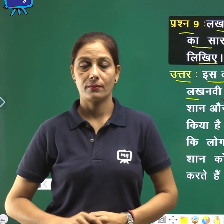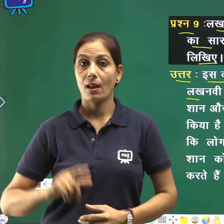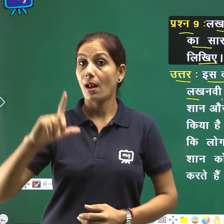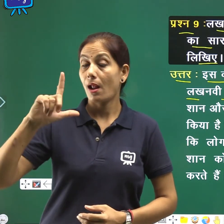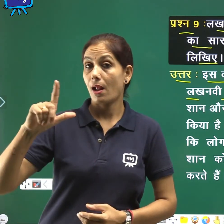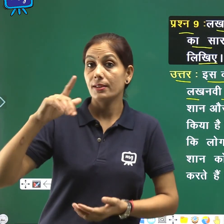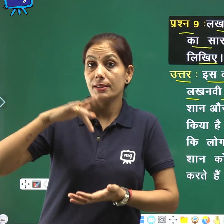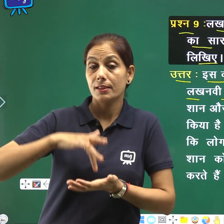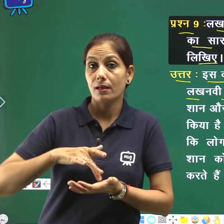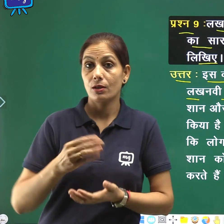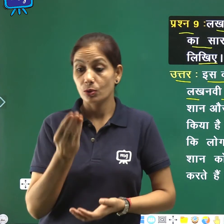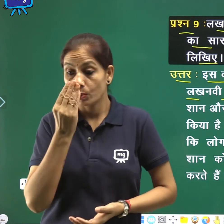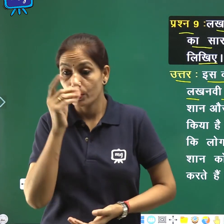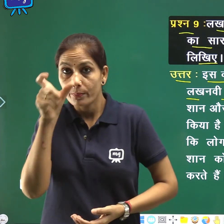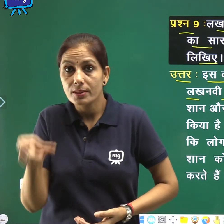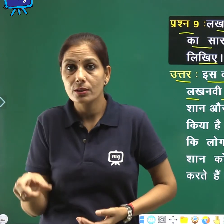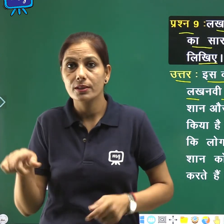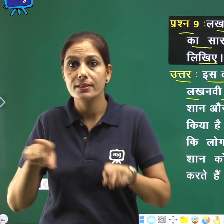लखनवी नवाब की